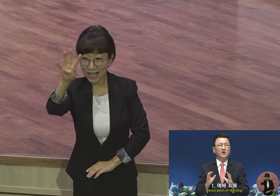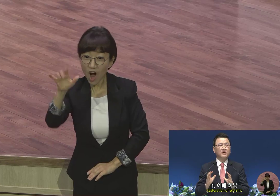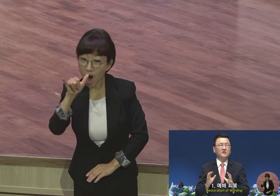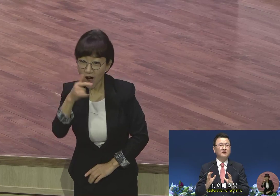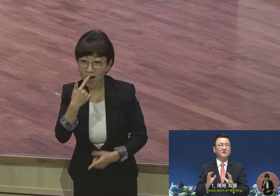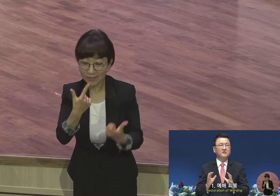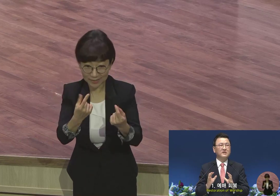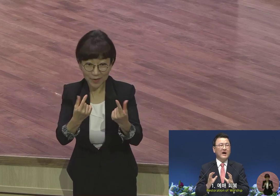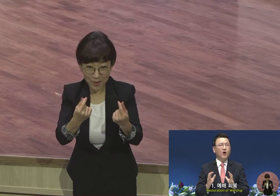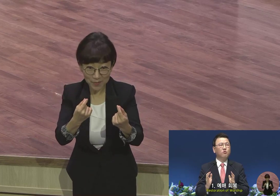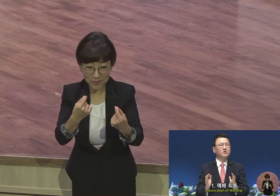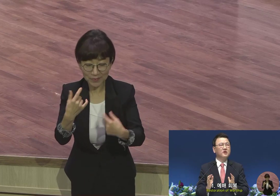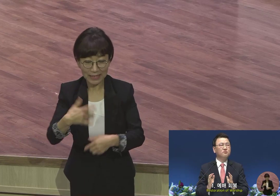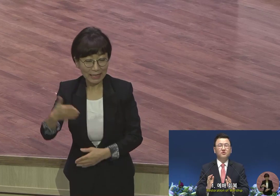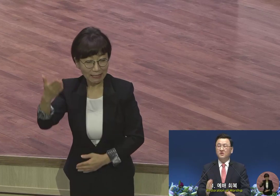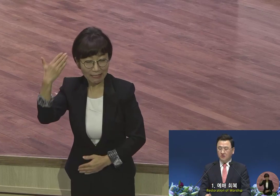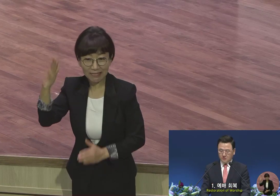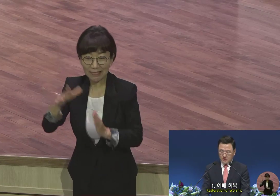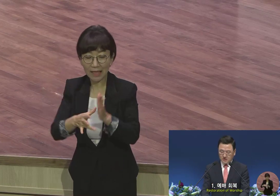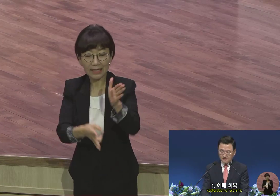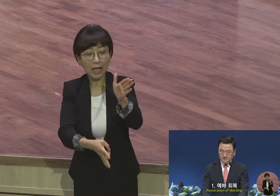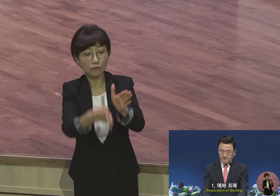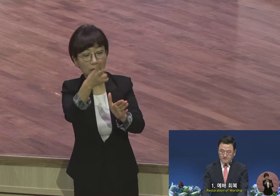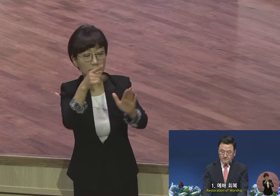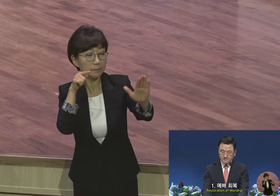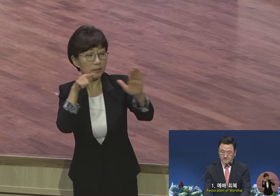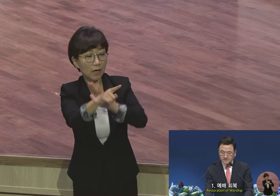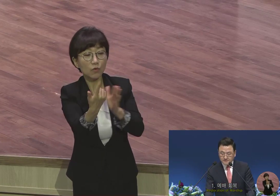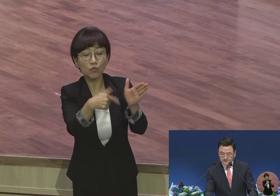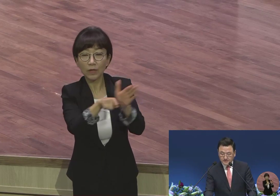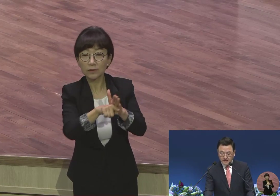예루살렘을 들어가기 위해서는 아홉 개의 문이 있었습니다.